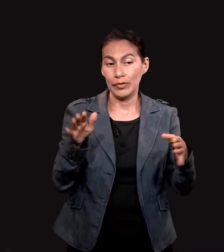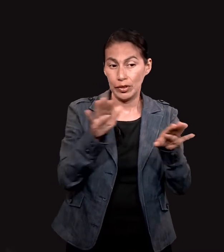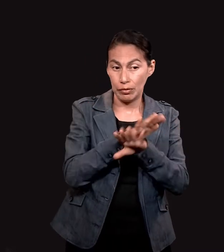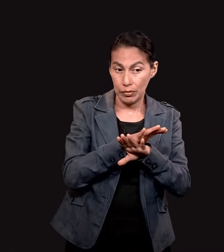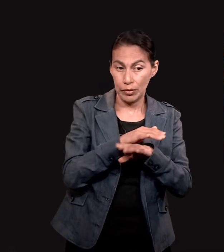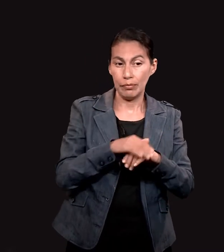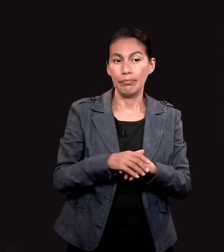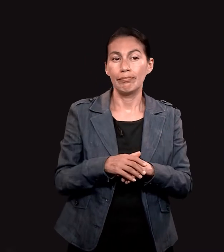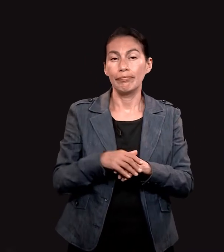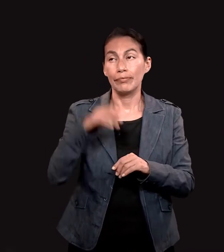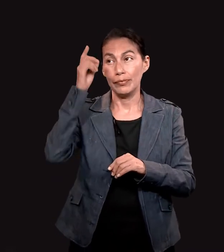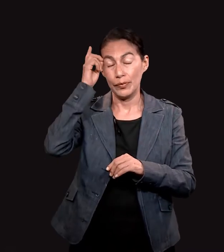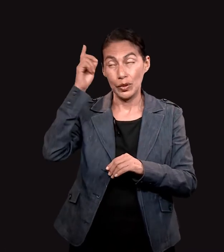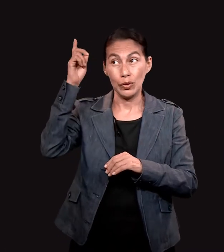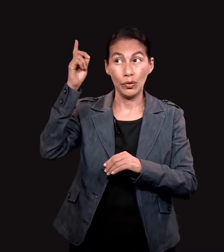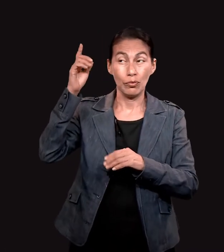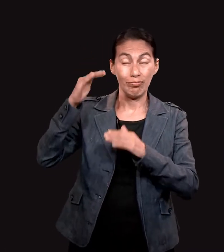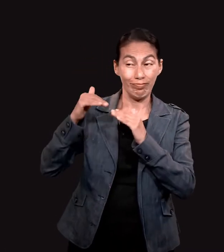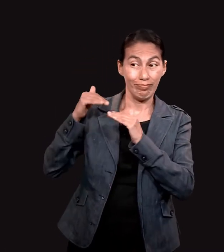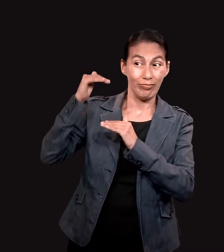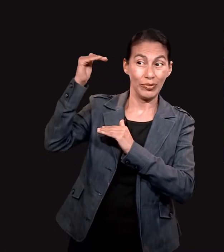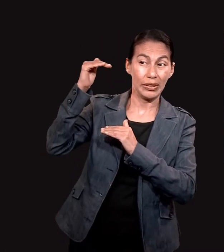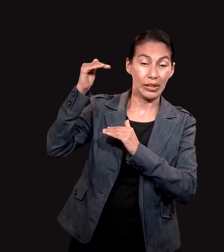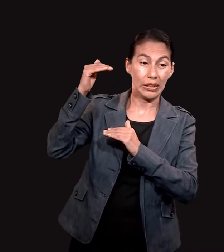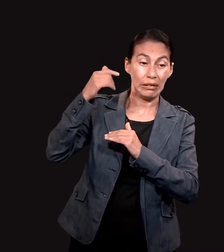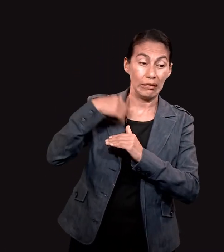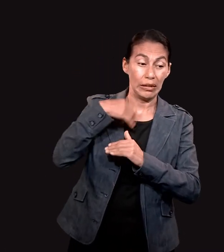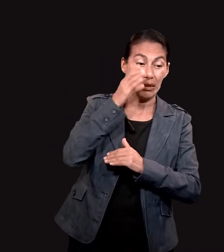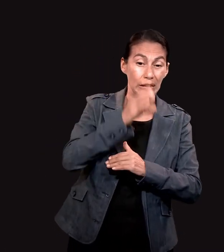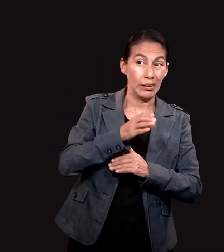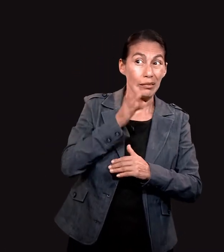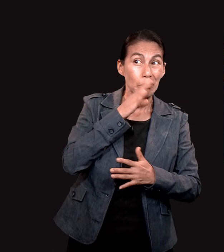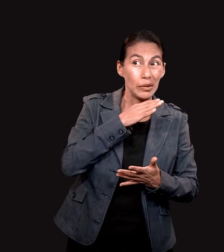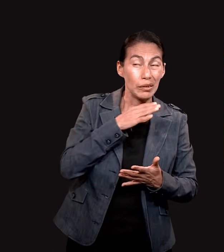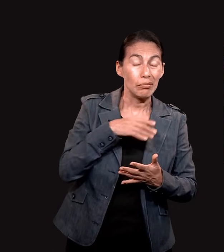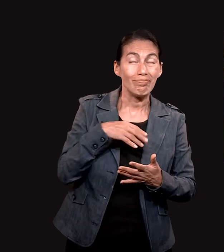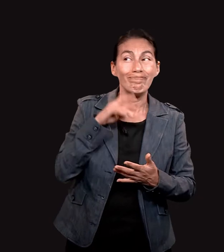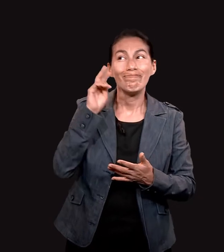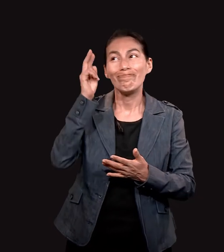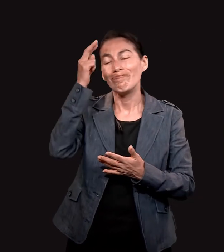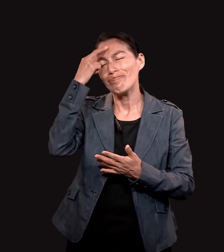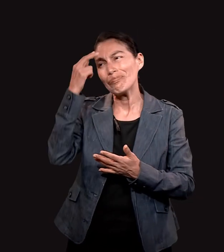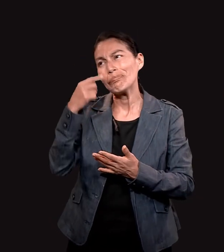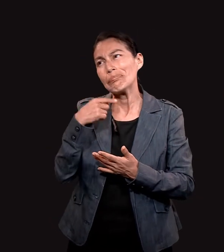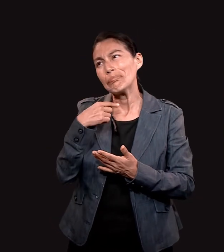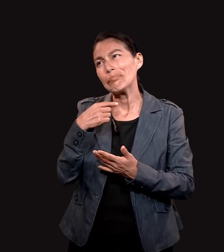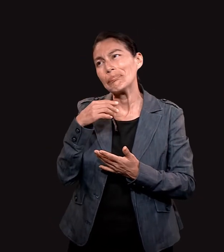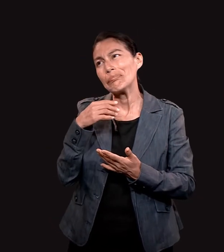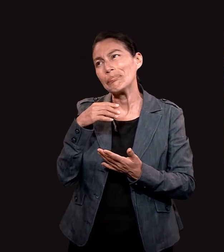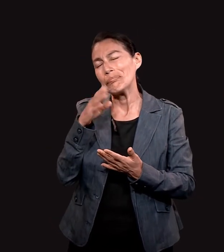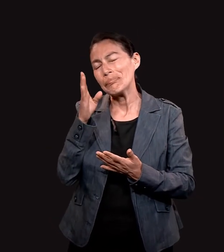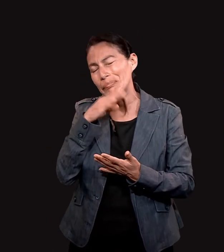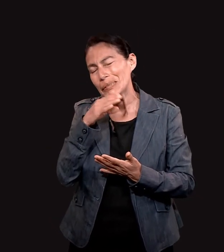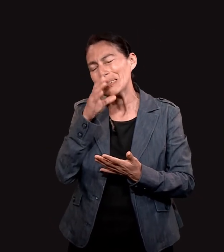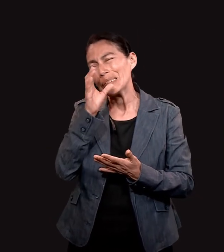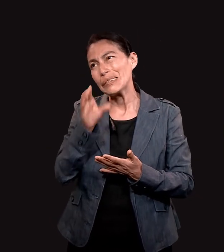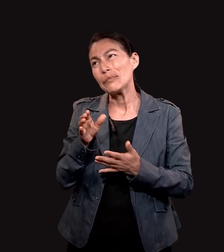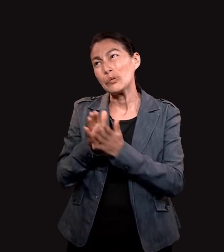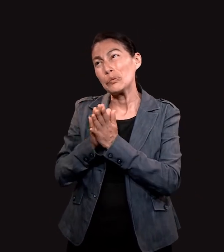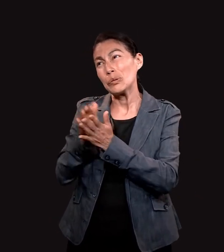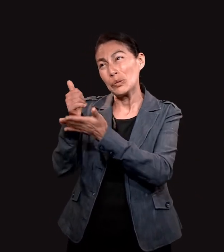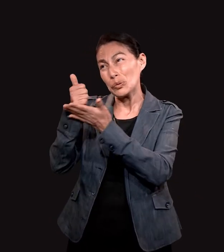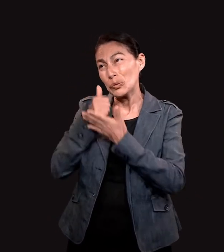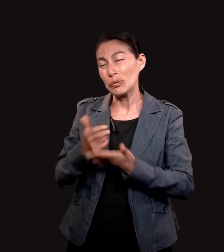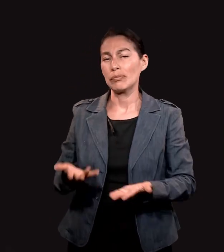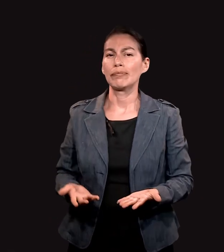de carácter y que hay que reconocer delante de la autoridad máxima que es Dios. Imagínate si no hubiera Dios